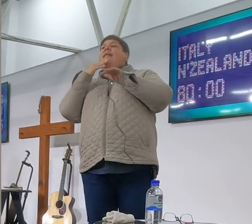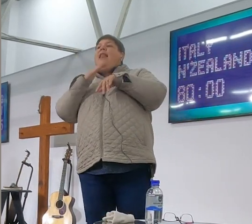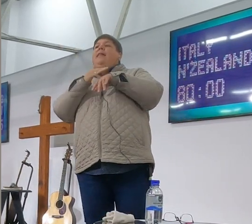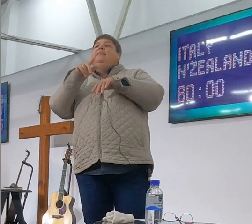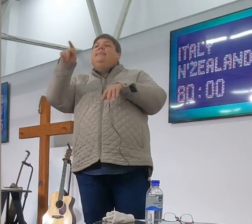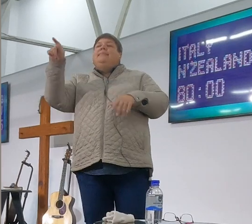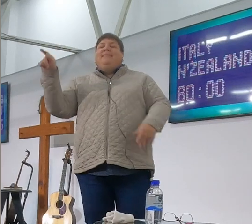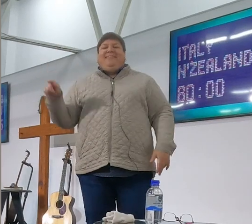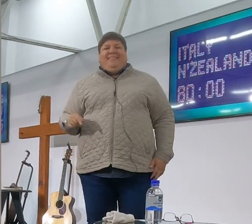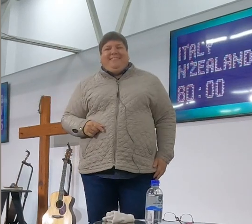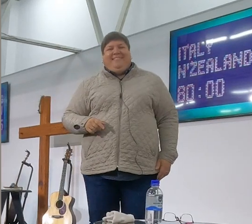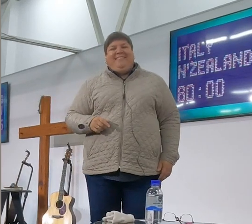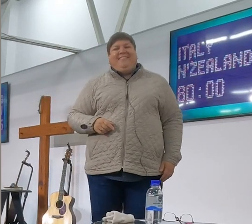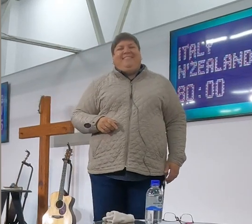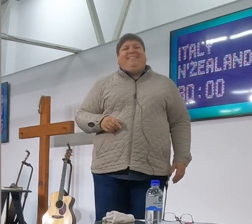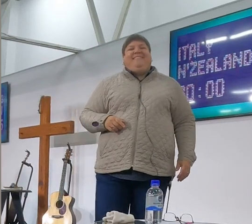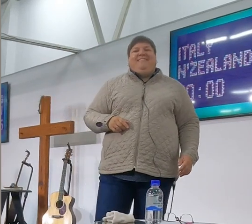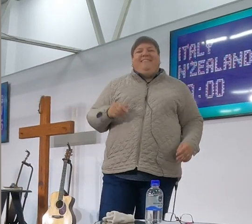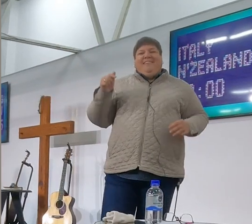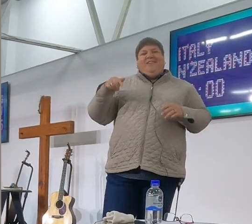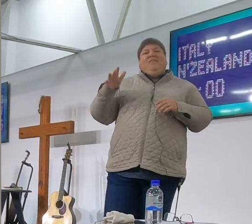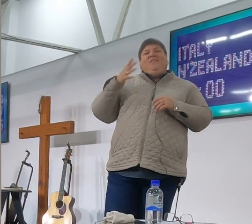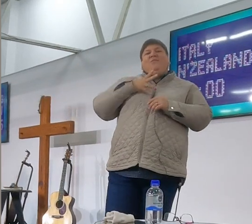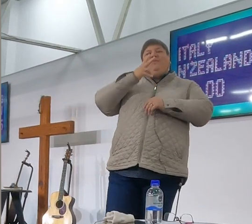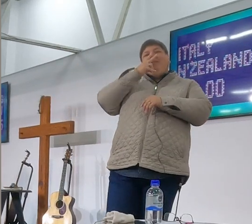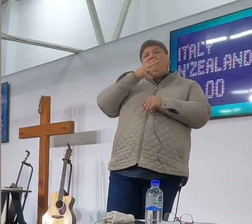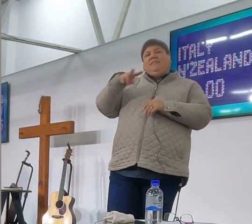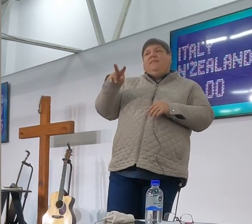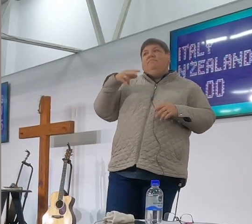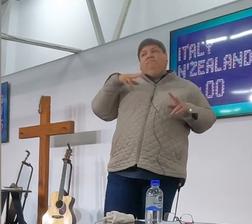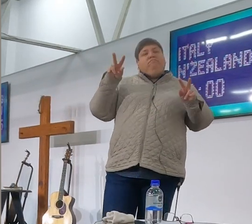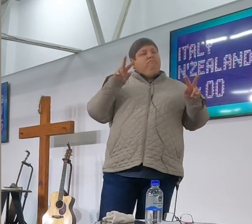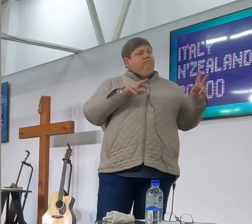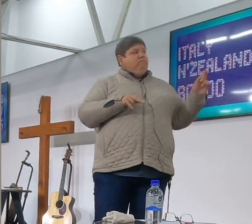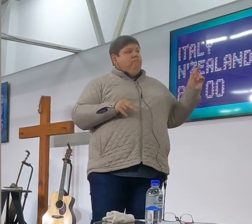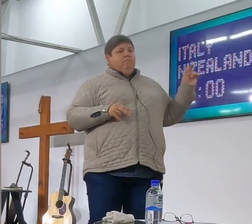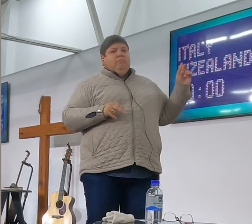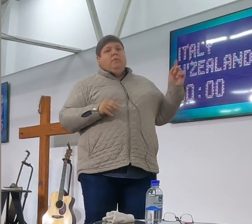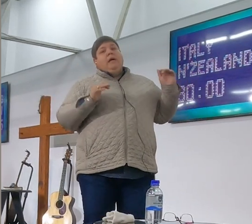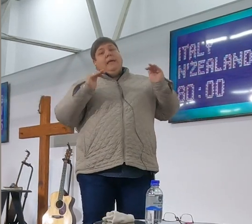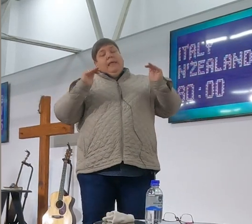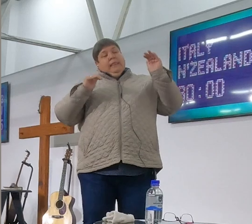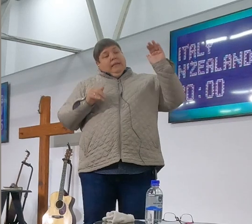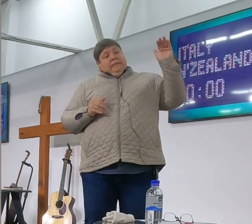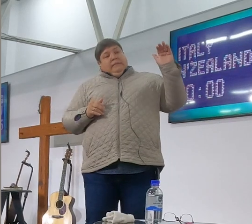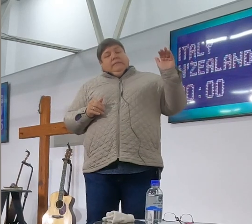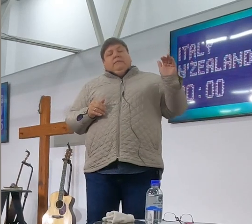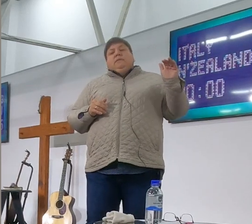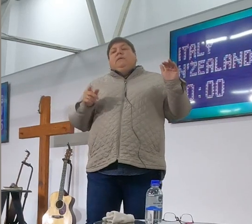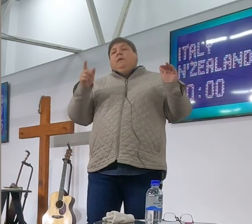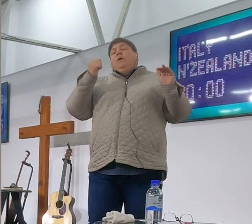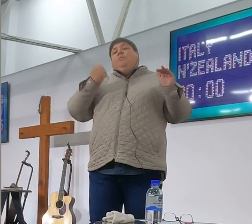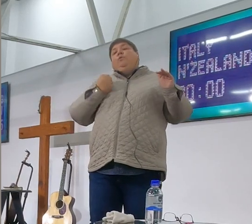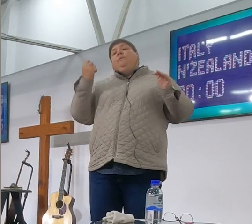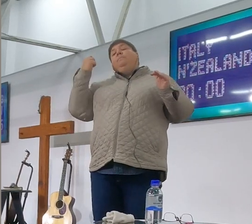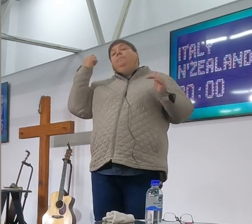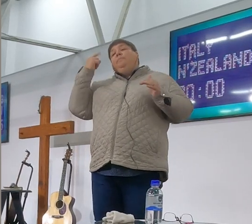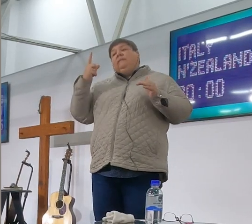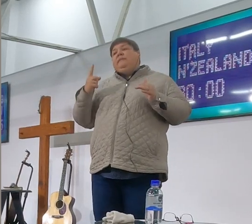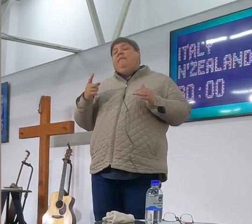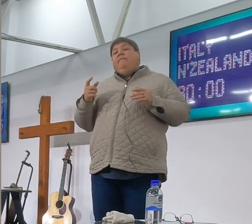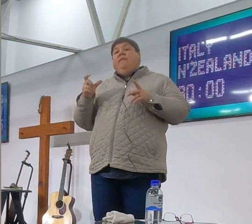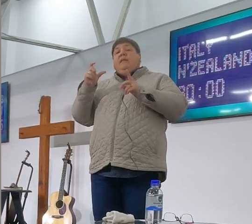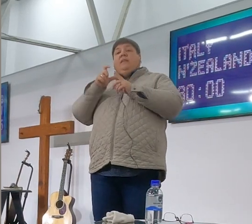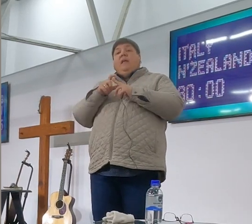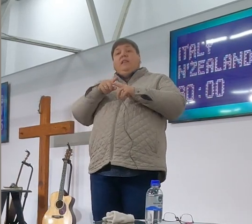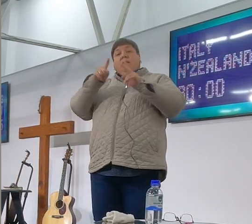Maar as ek nou vir julle moet sê, kom ons kyk net vir 'n oomblik na die scoreboard wanneer dit kom by ons kinders, dan wil ek hê julle moet besef dat